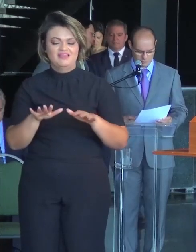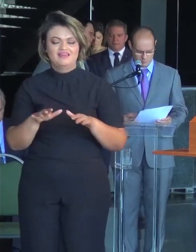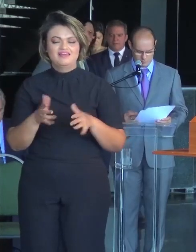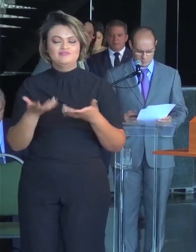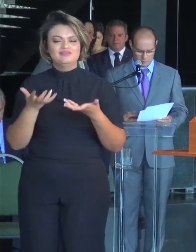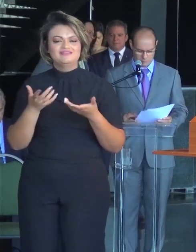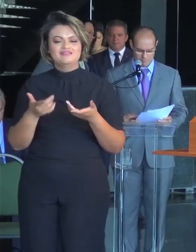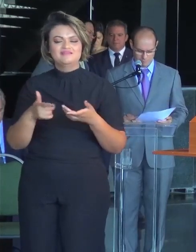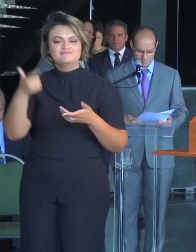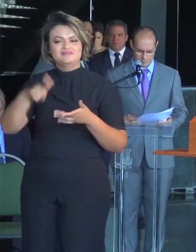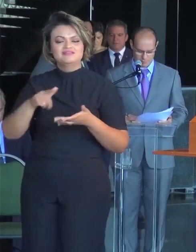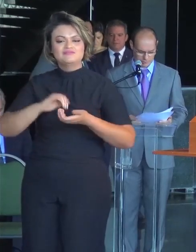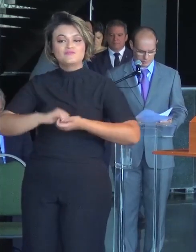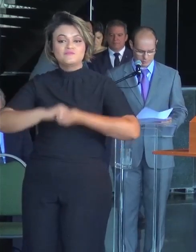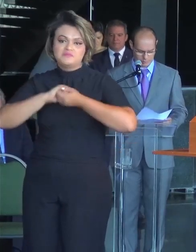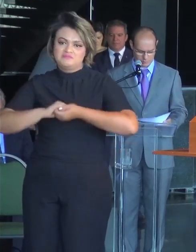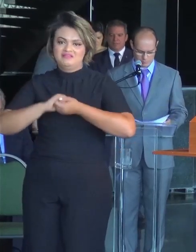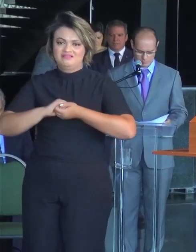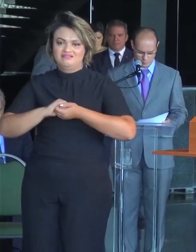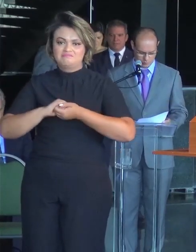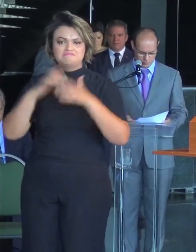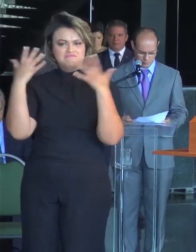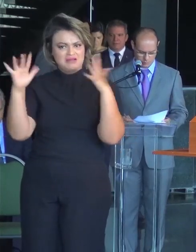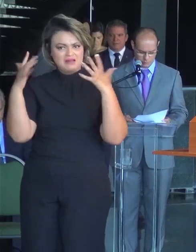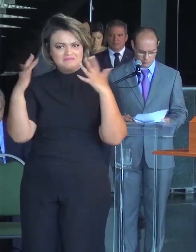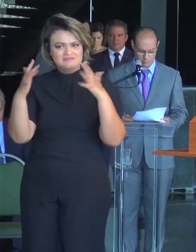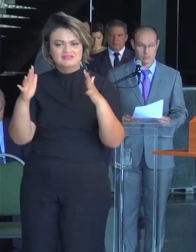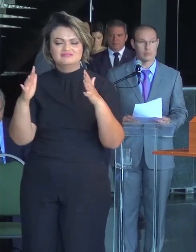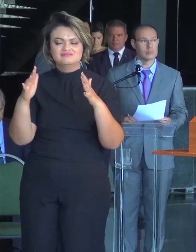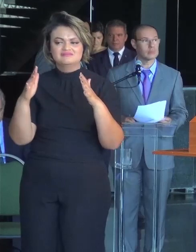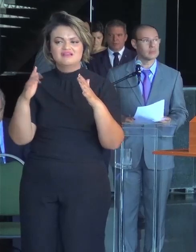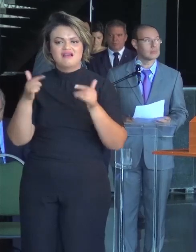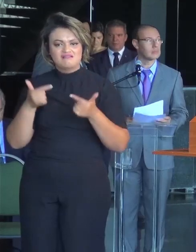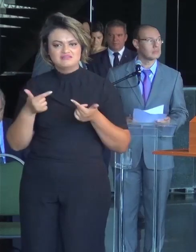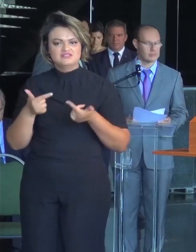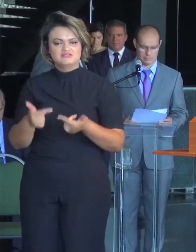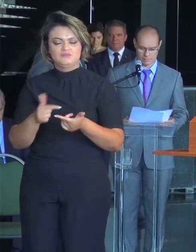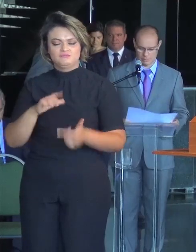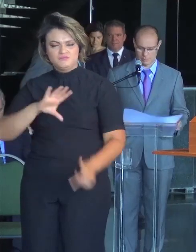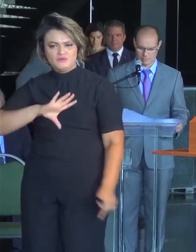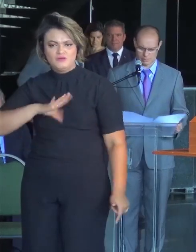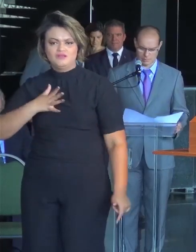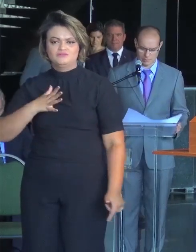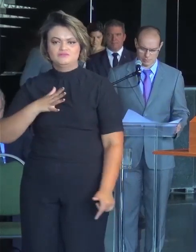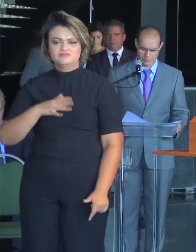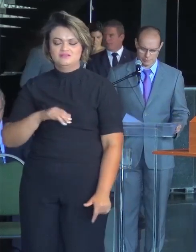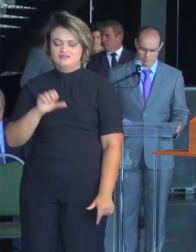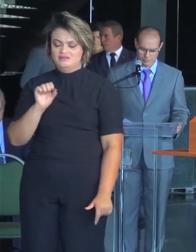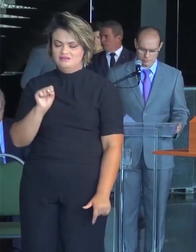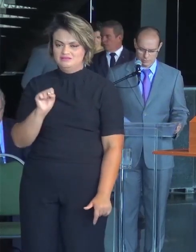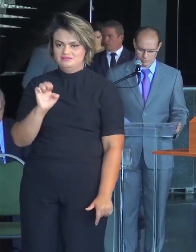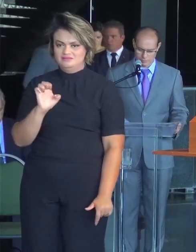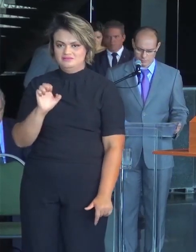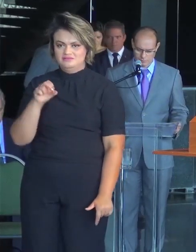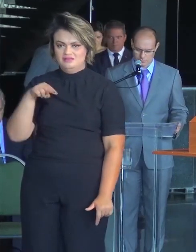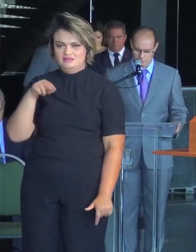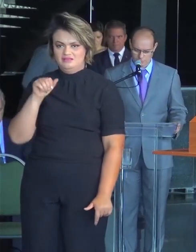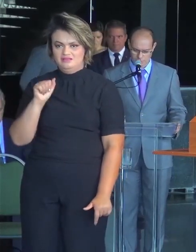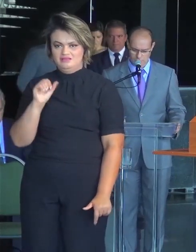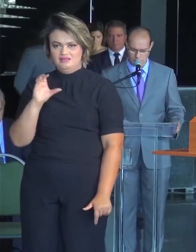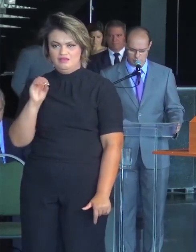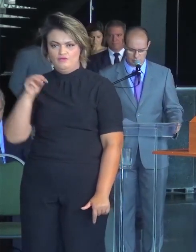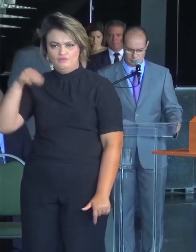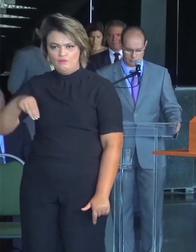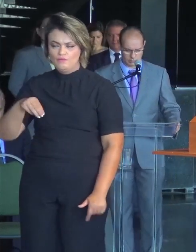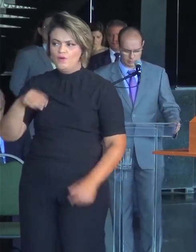queria saudar a atuação vigorosa da Senacom, de todos os PROCONs,